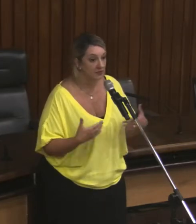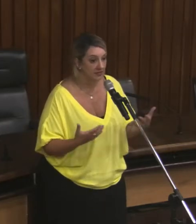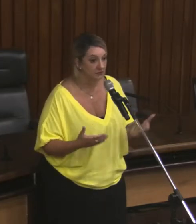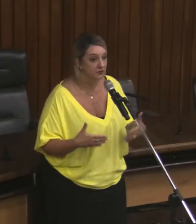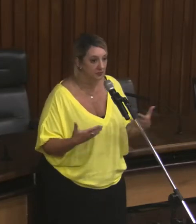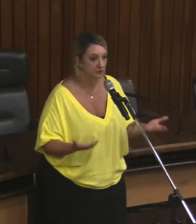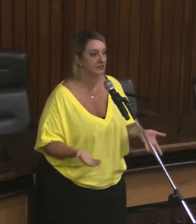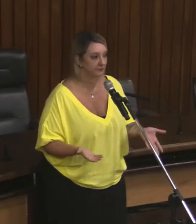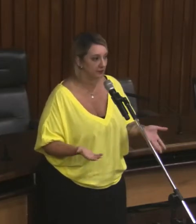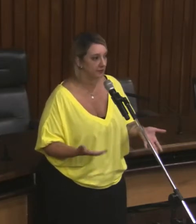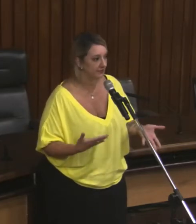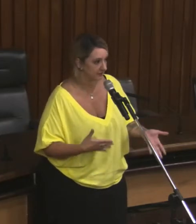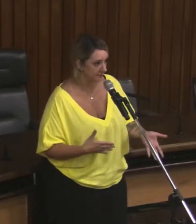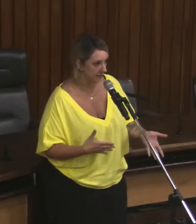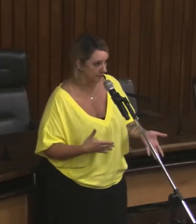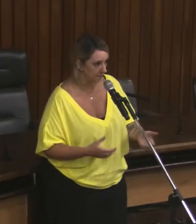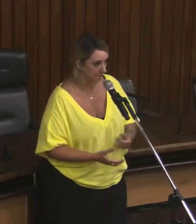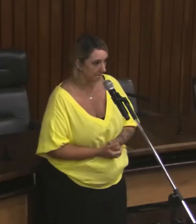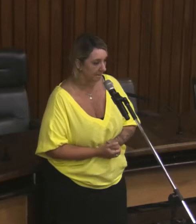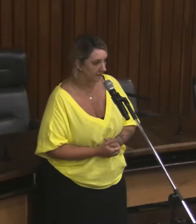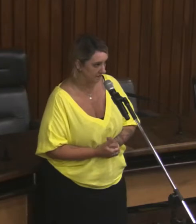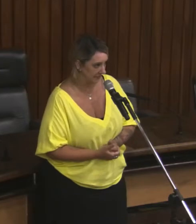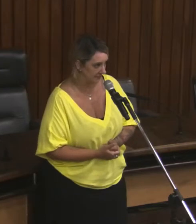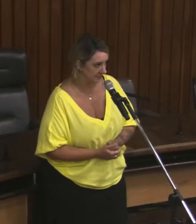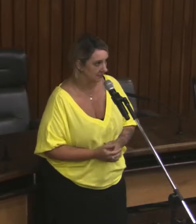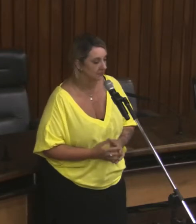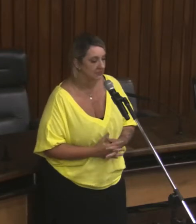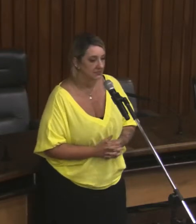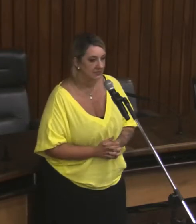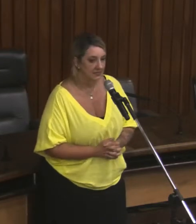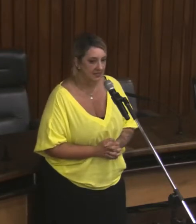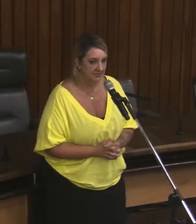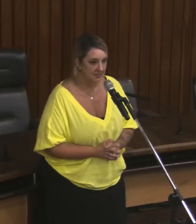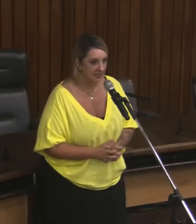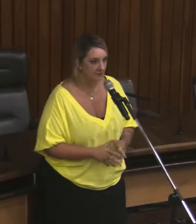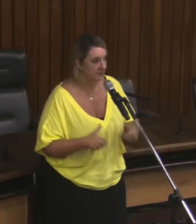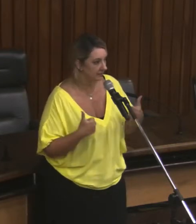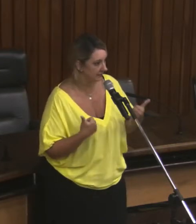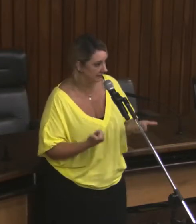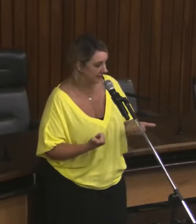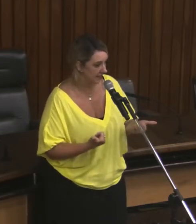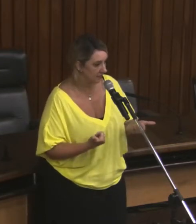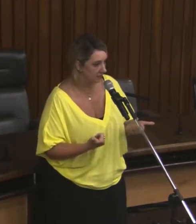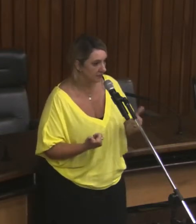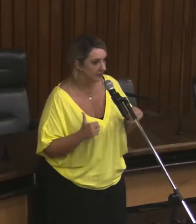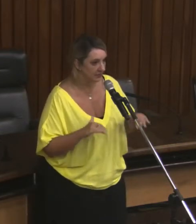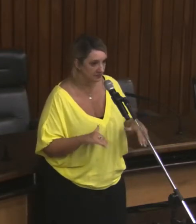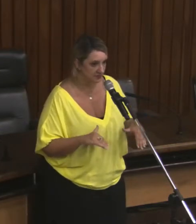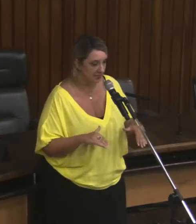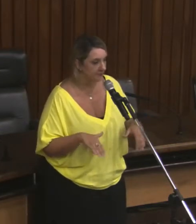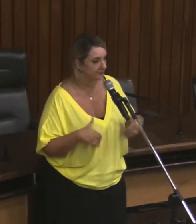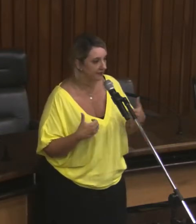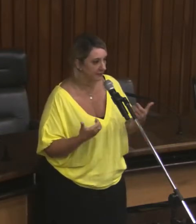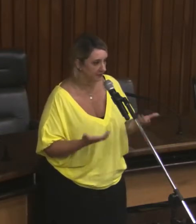aprendam de uma outra forma também. Beleza? Quem sabe, legal. Quem não sabe, vai